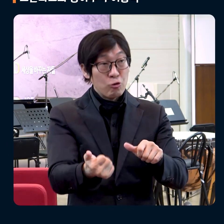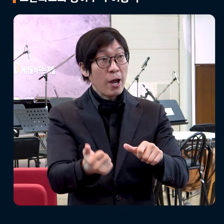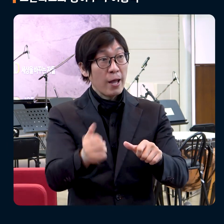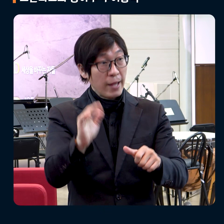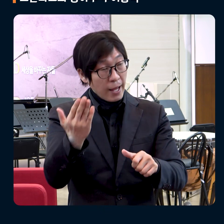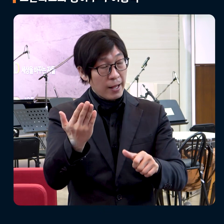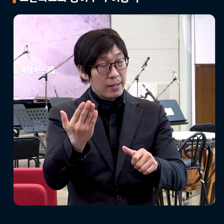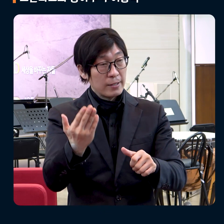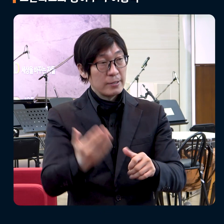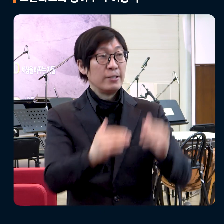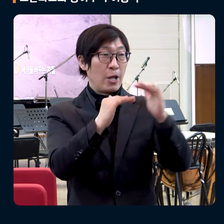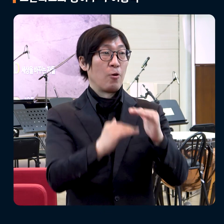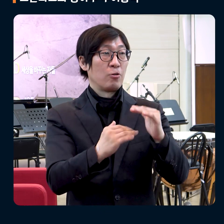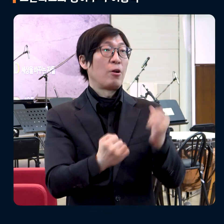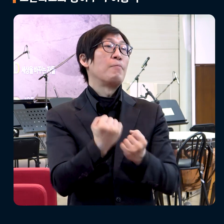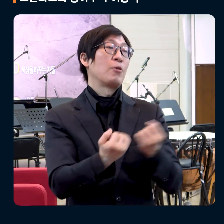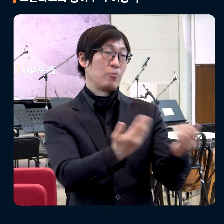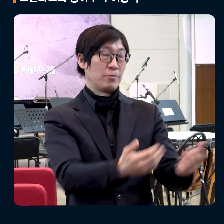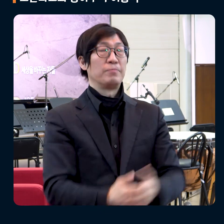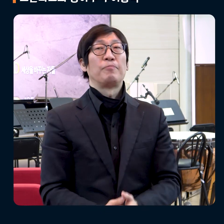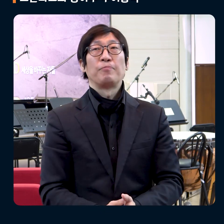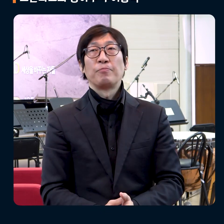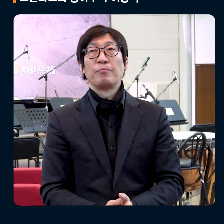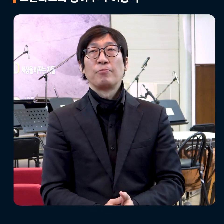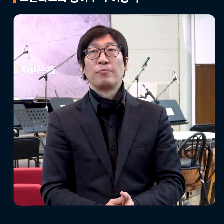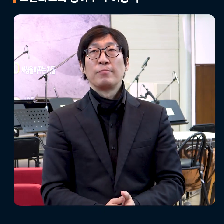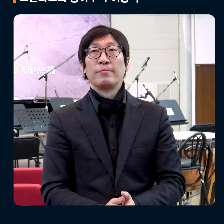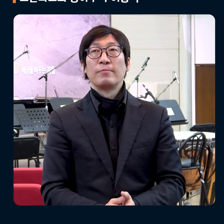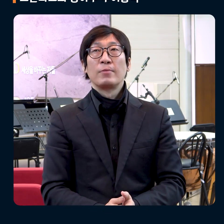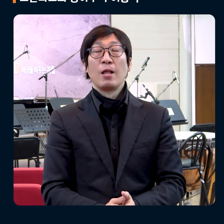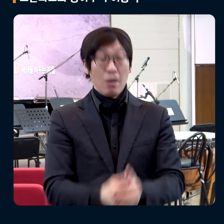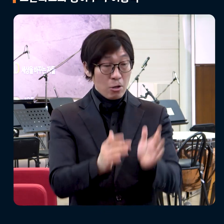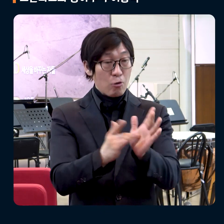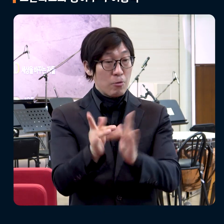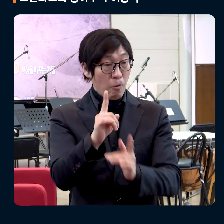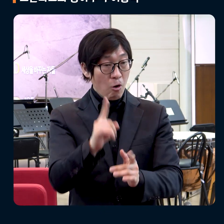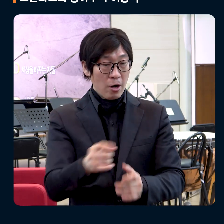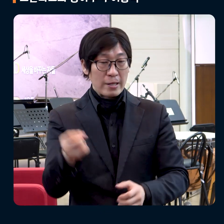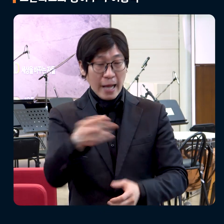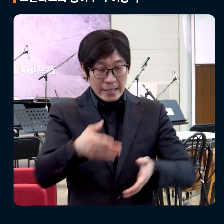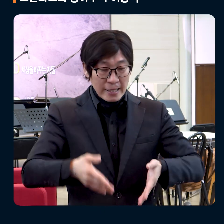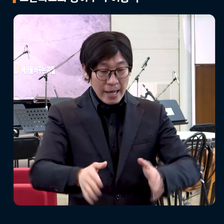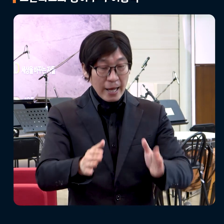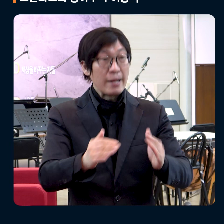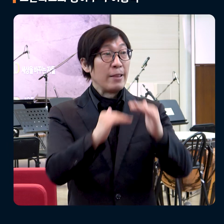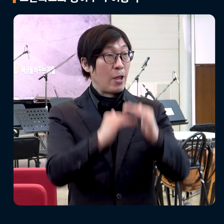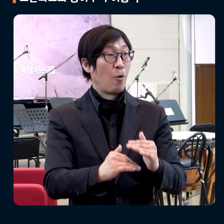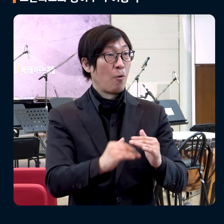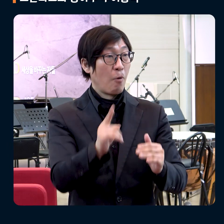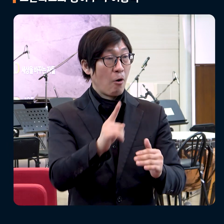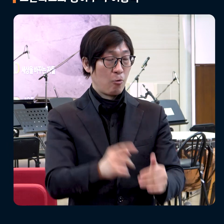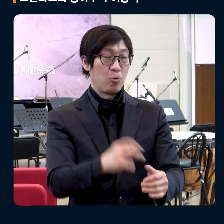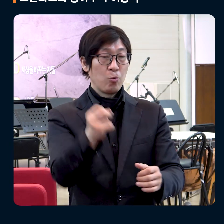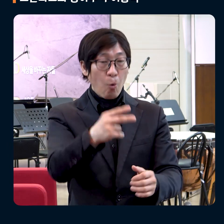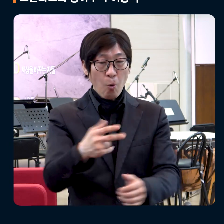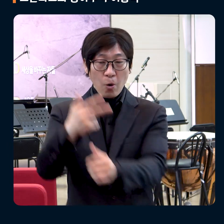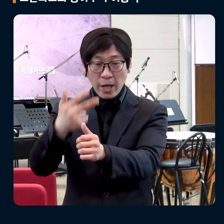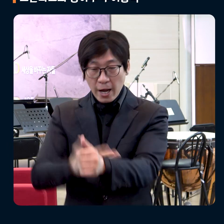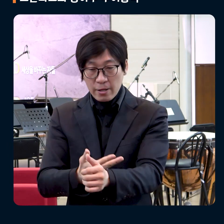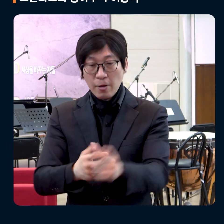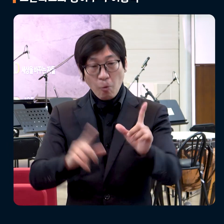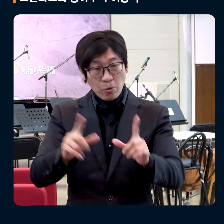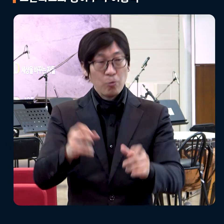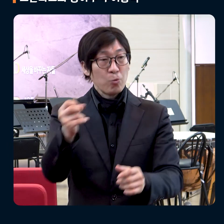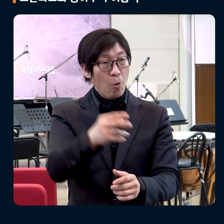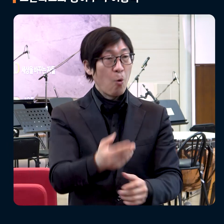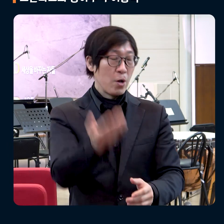죽을 것을 이야기하셨습니다. 이렇게 예수님은 거듭남에 대해서 자연현상을 통해서 또